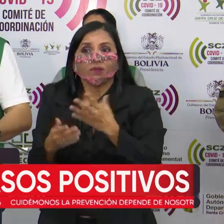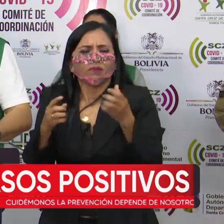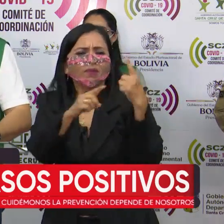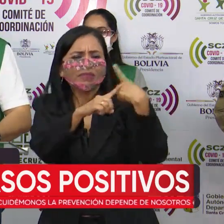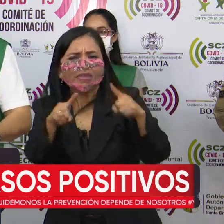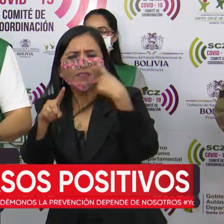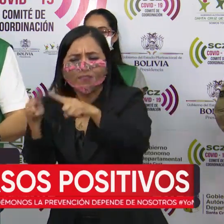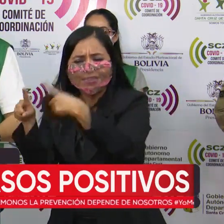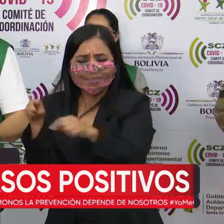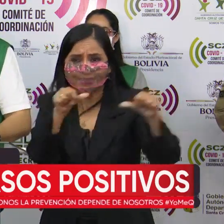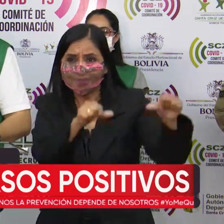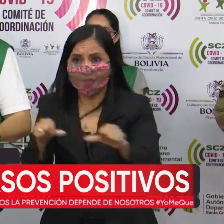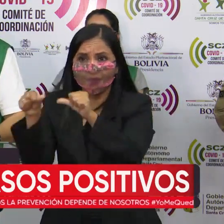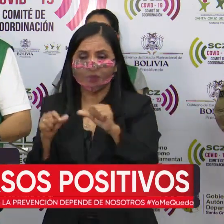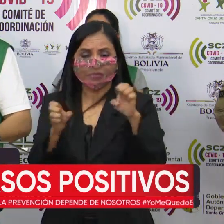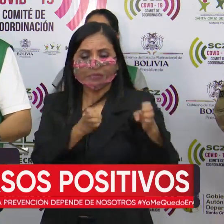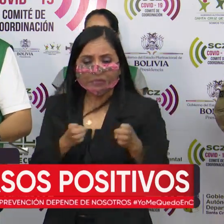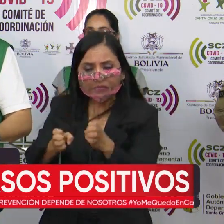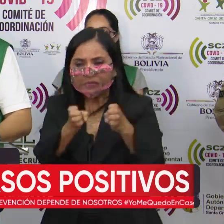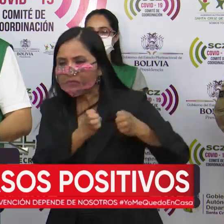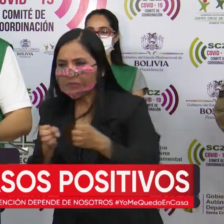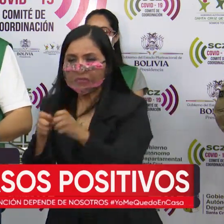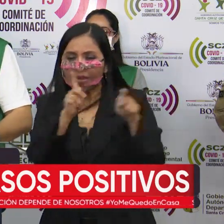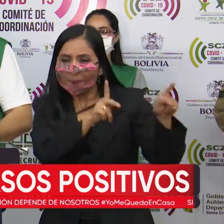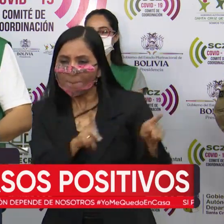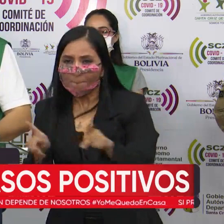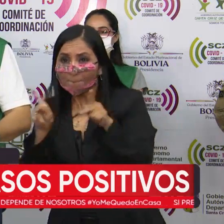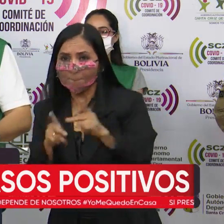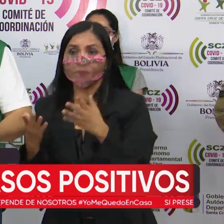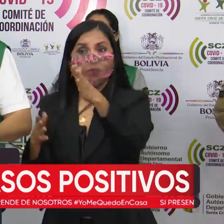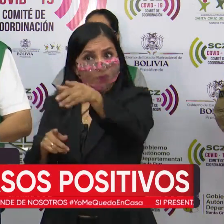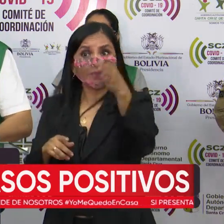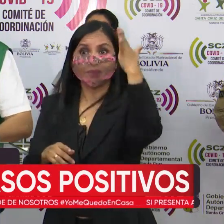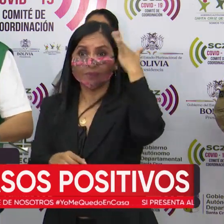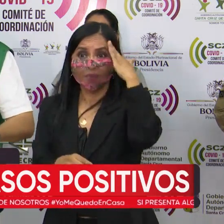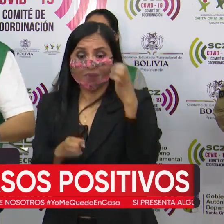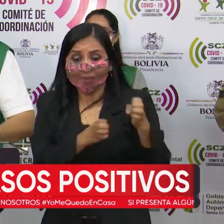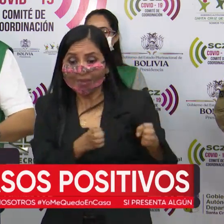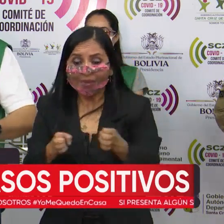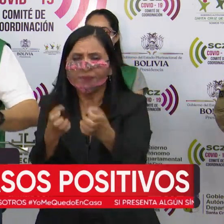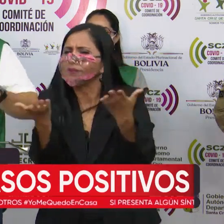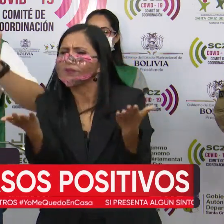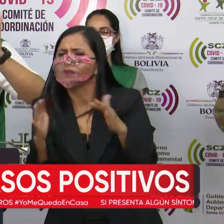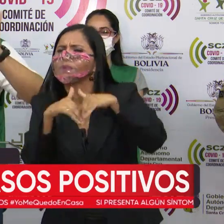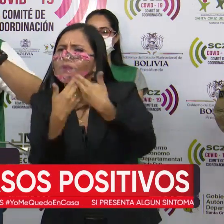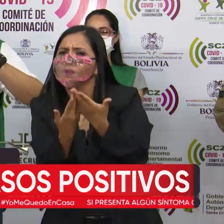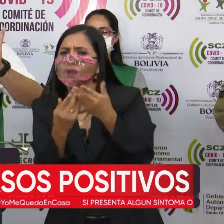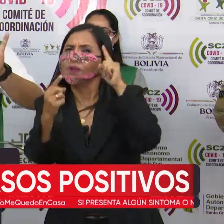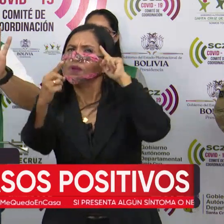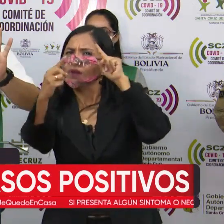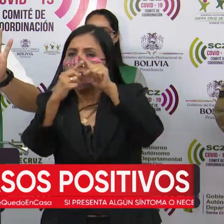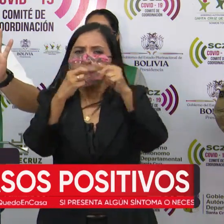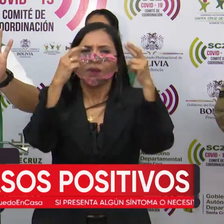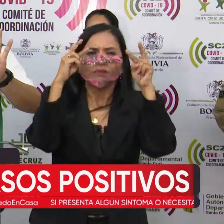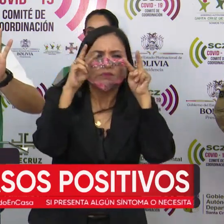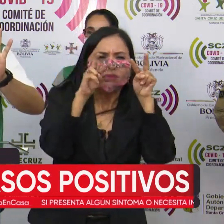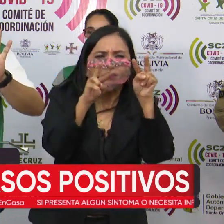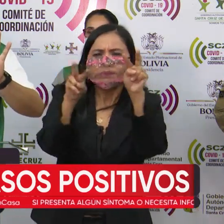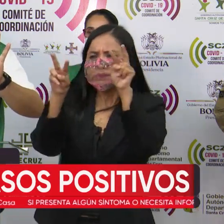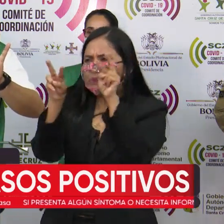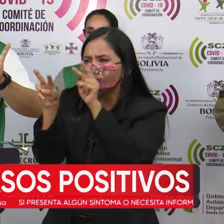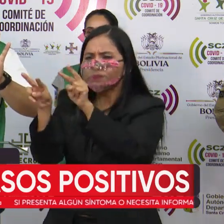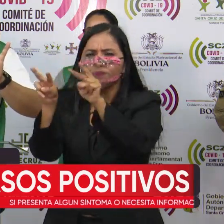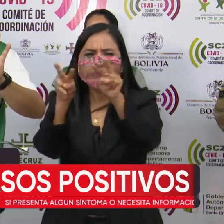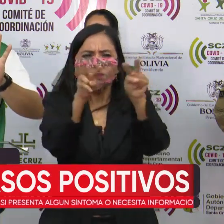muchas actividades de acuerdo a la estrategia que se ha planificado. Acuérdense que la estrategia está definida en la vigilancia para